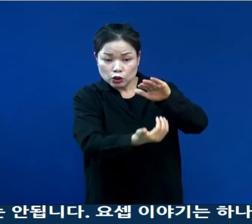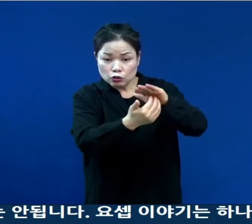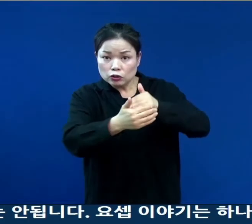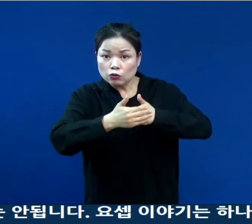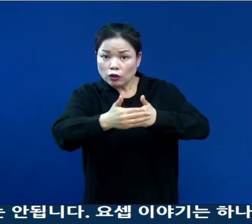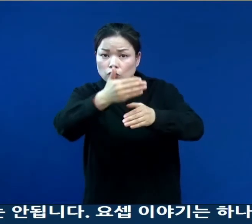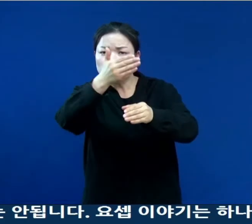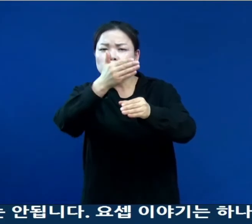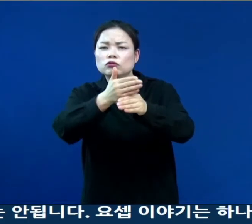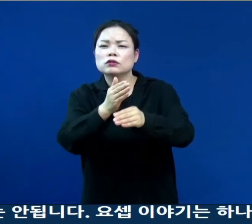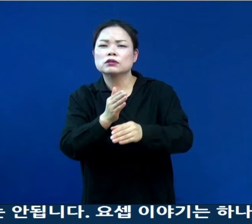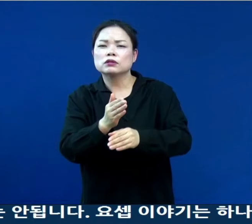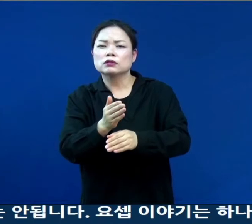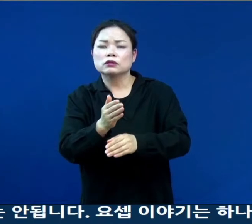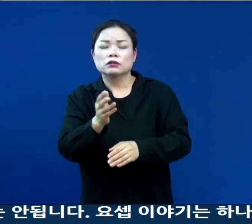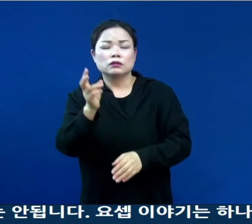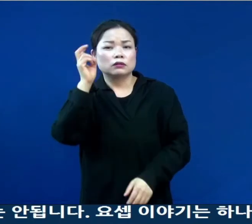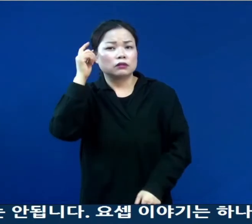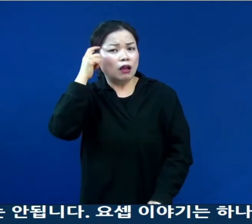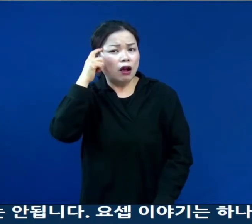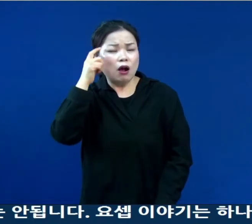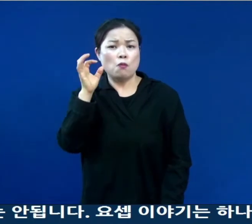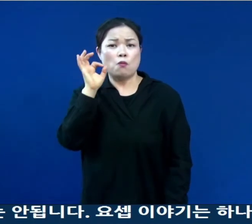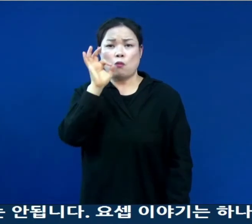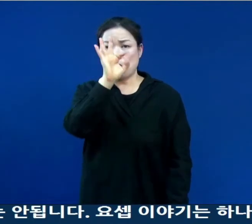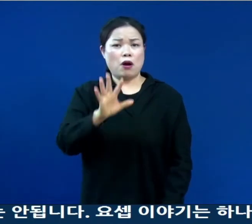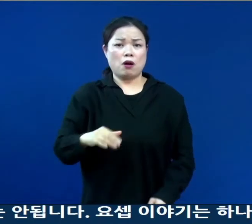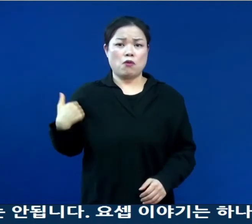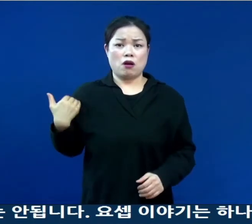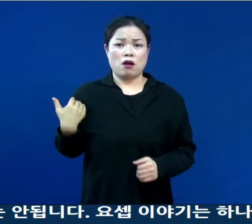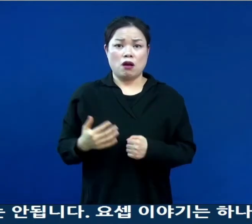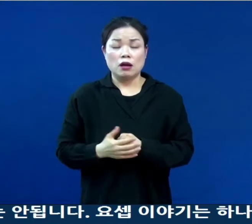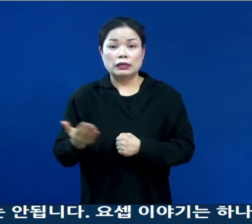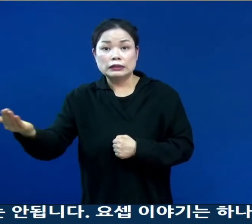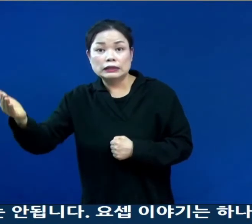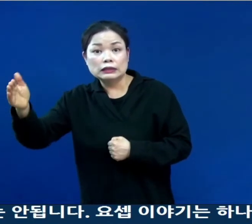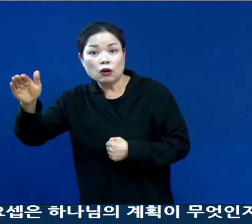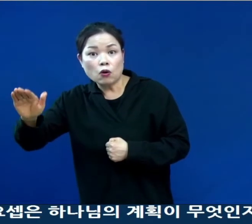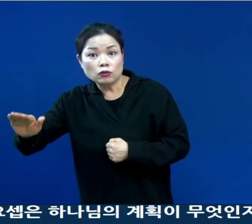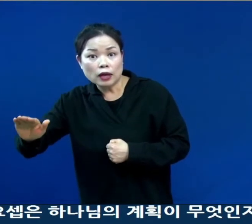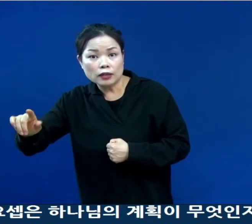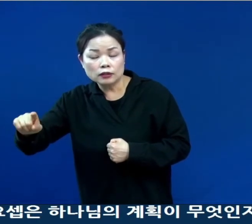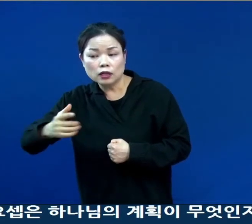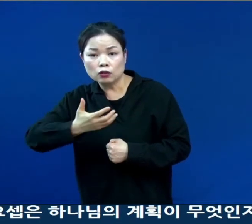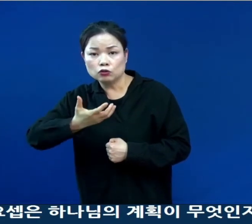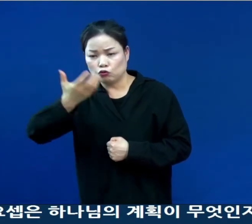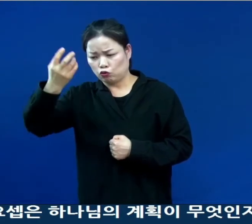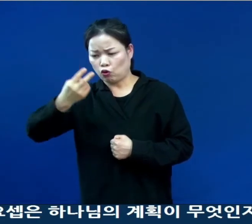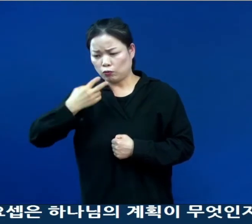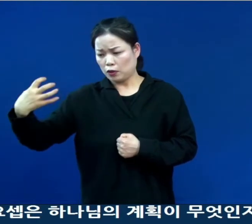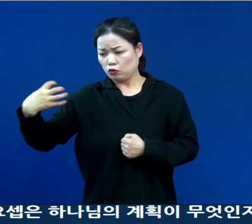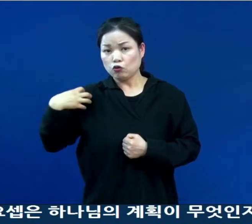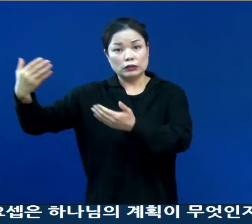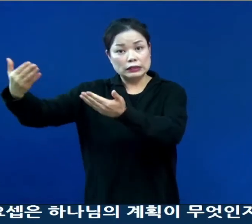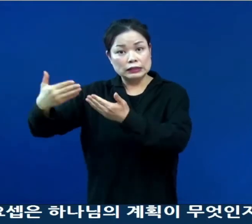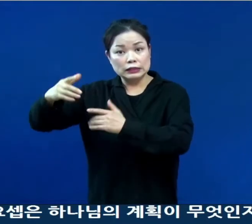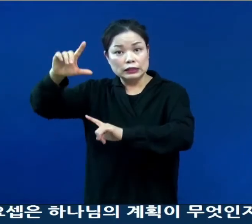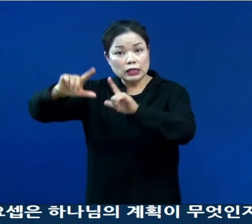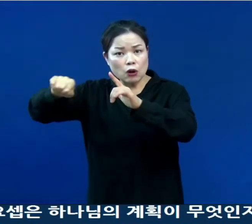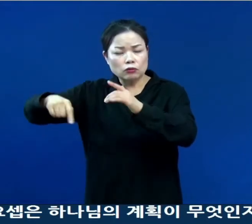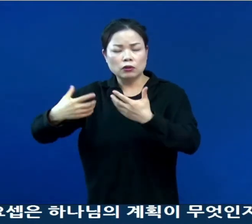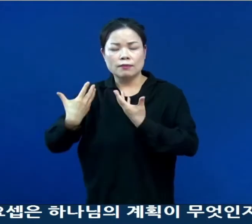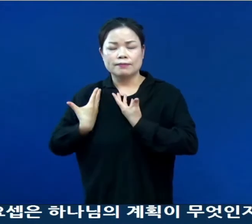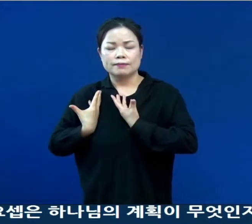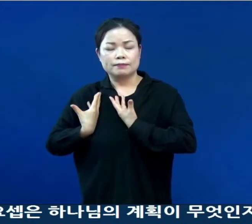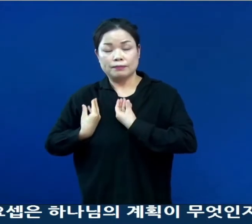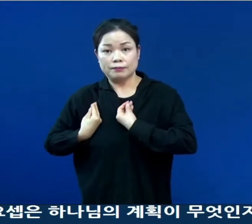있음을 짐작조차도 할 수 없었습니다. 하지만 그에게 주어진 모든 상황 속에서